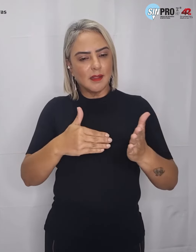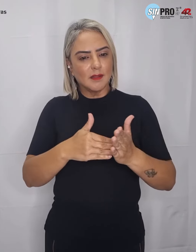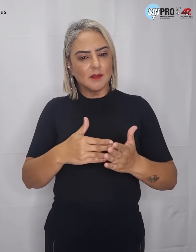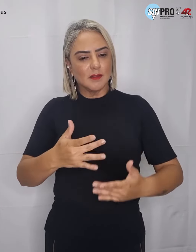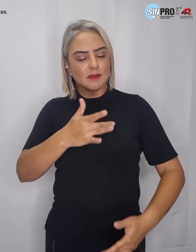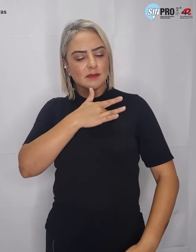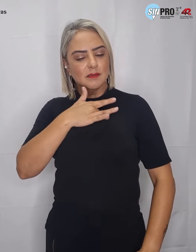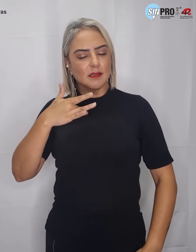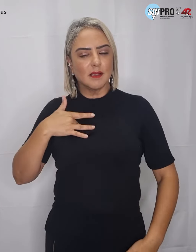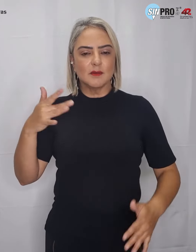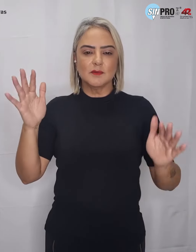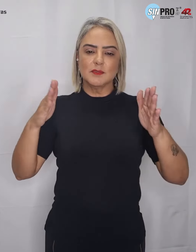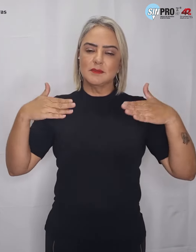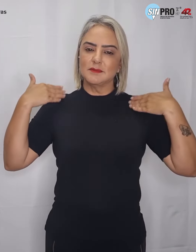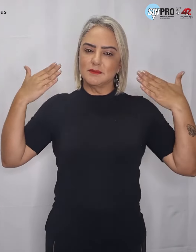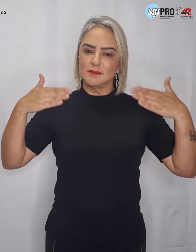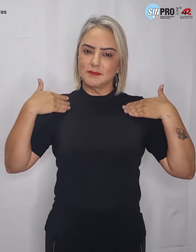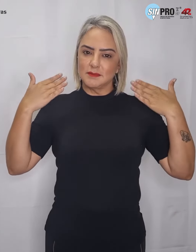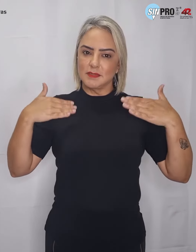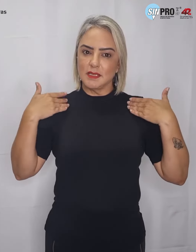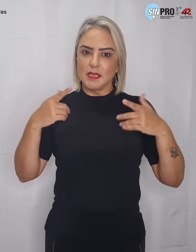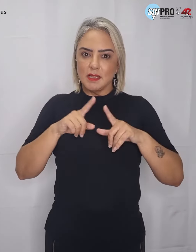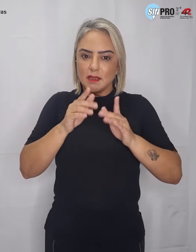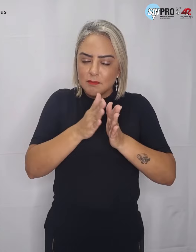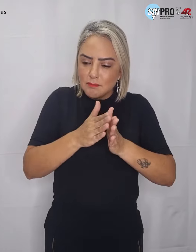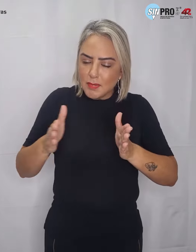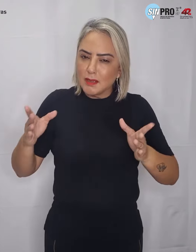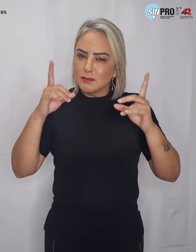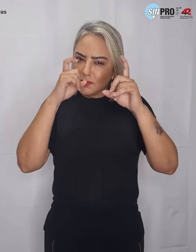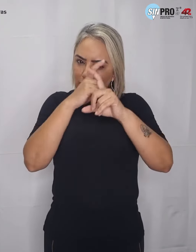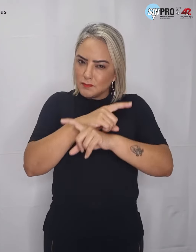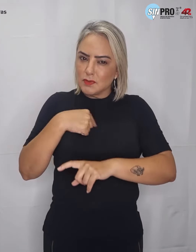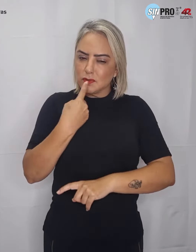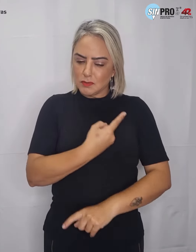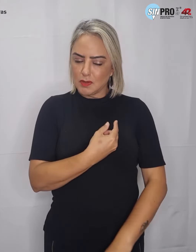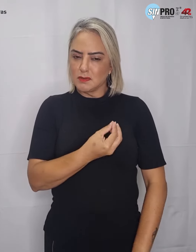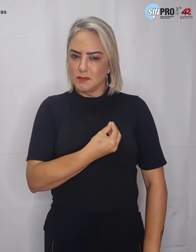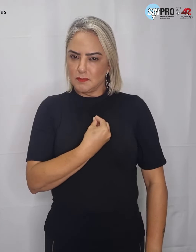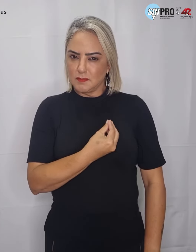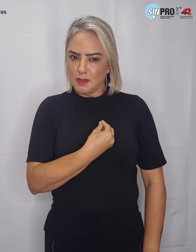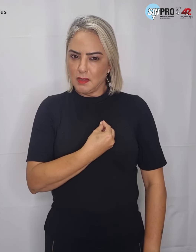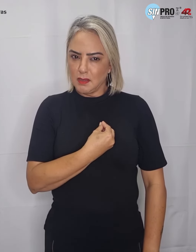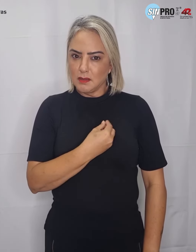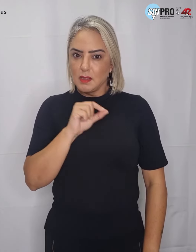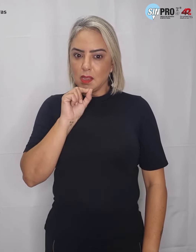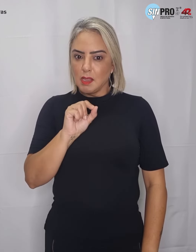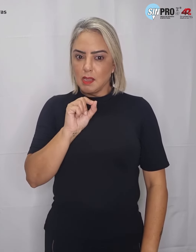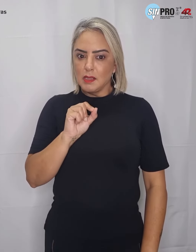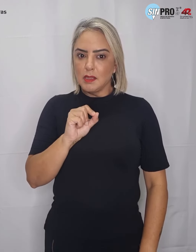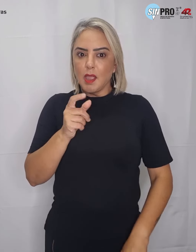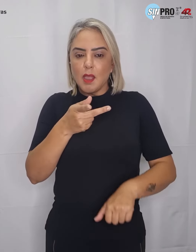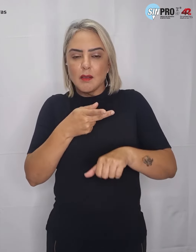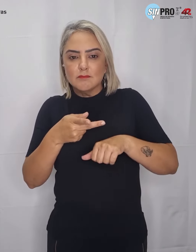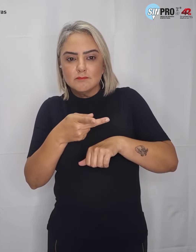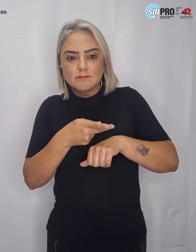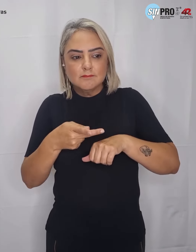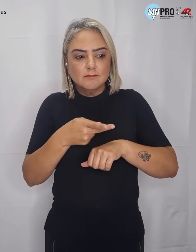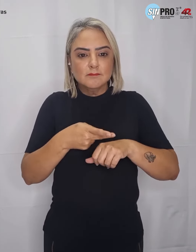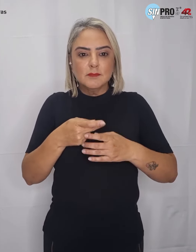muita saúde e alegria. Apesar desses tempos difíceis que estamos passando, em que há uma busca incessante dos